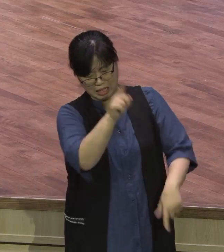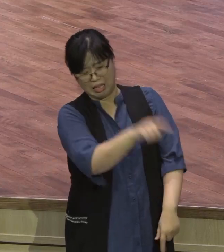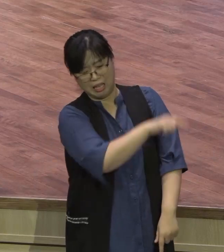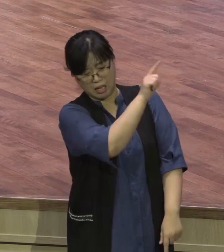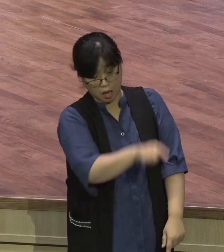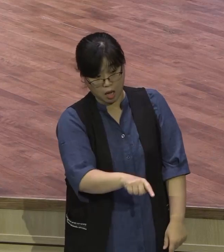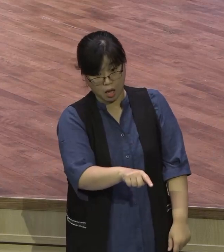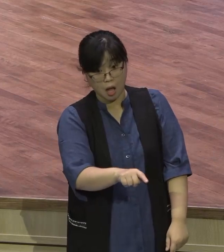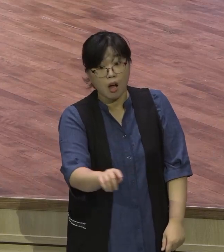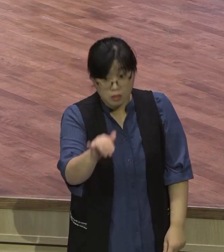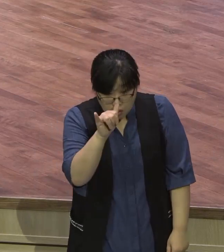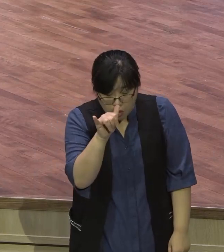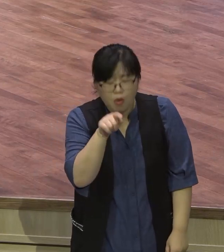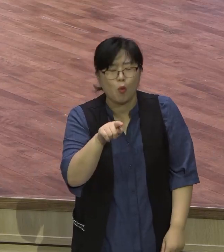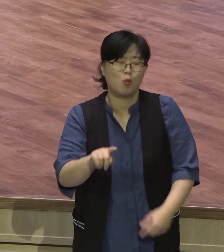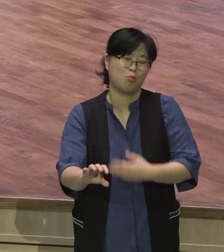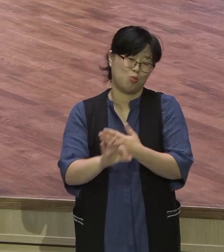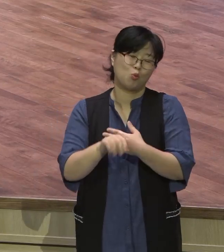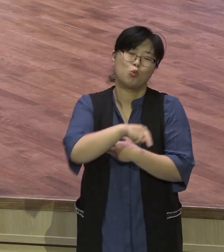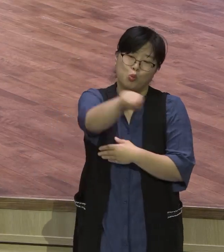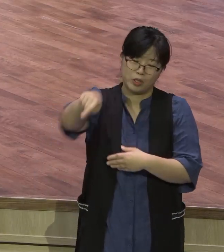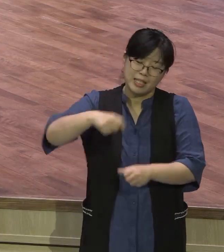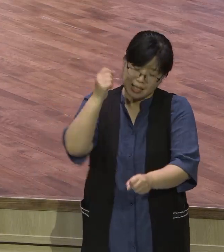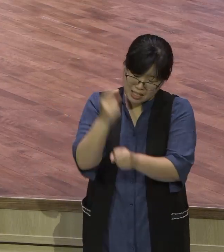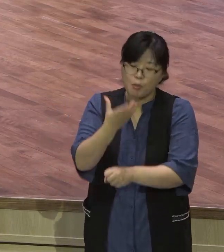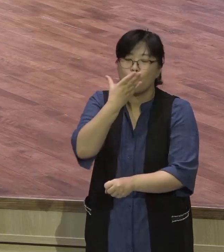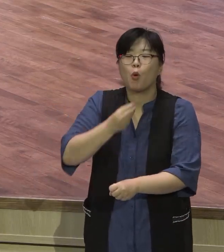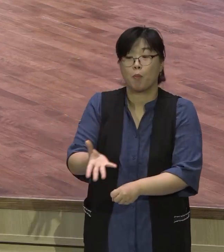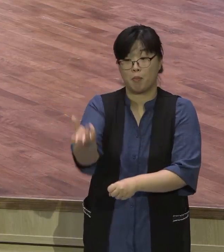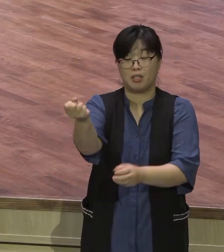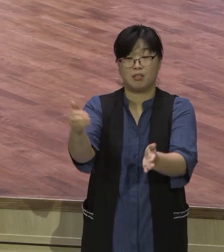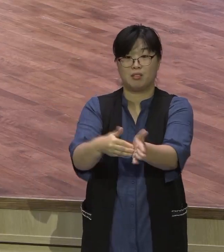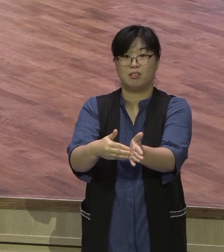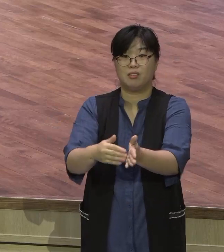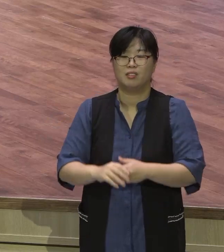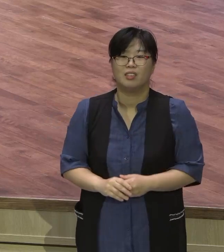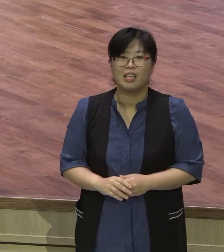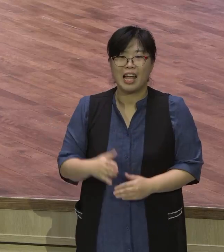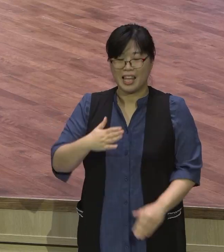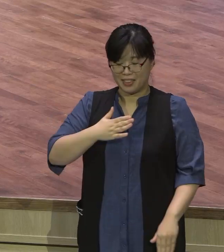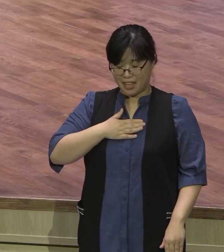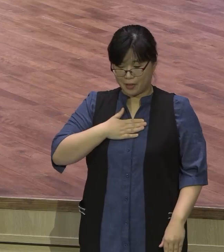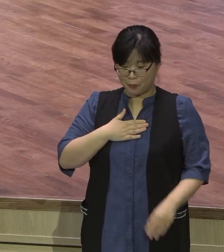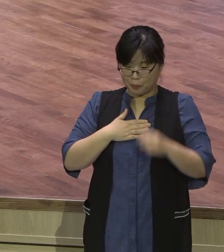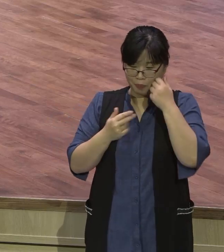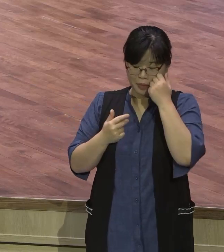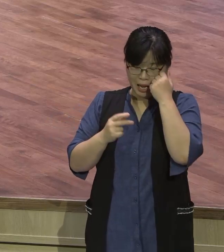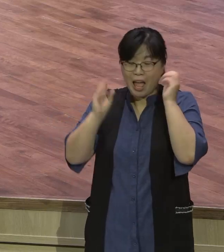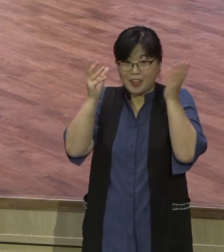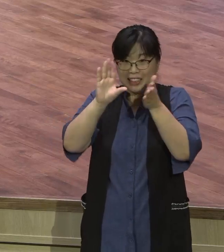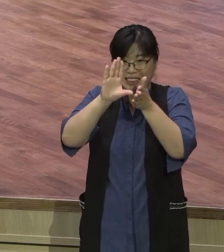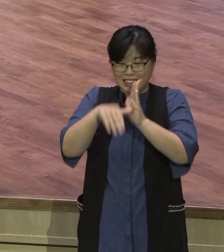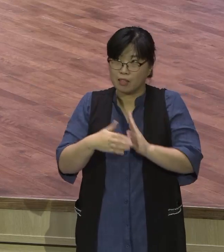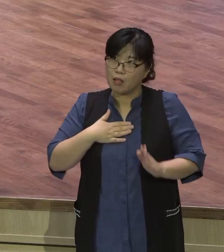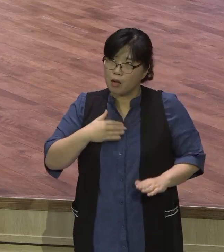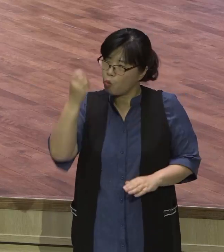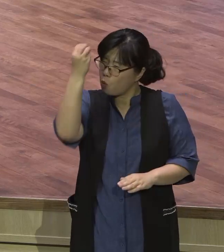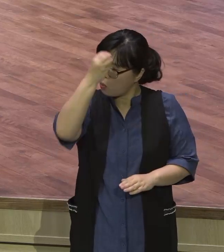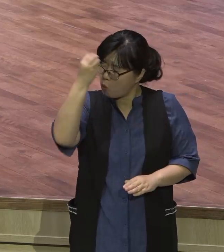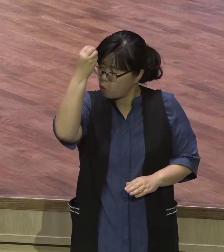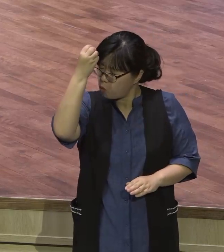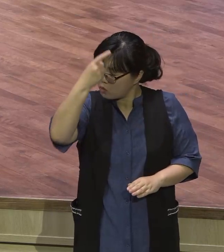고등학교 때 신문 배달을 1년 했는데 학비를 못 내고 신문 배달을 1년 할 때 그 신문을 들고 막 배달을 하잖아.